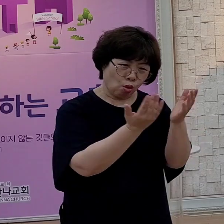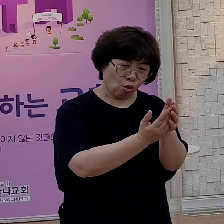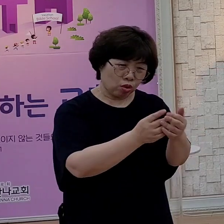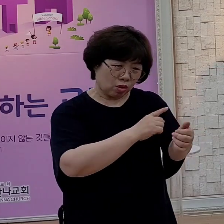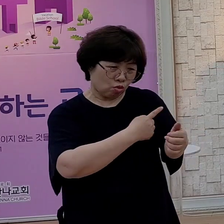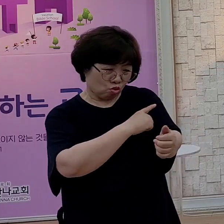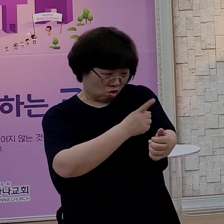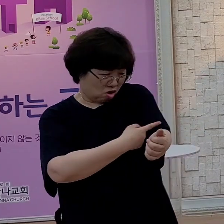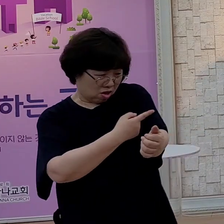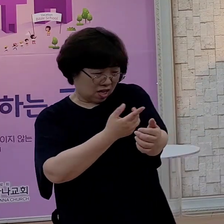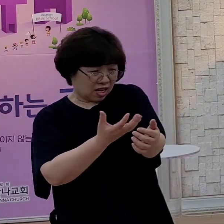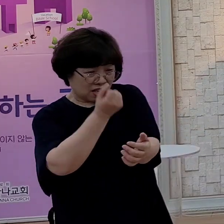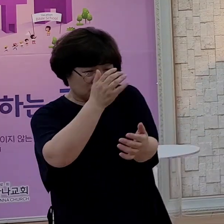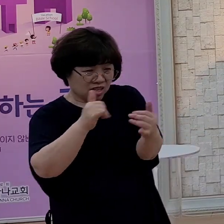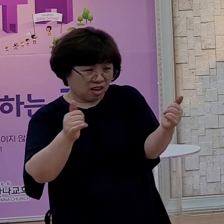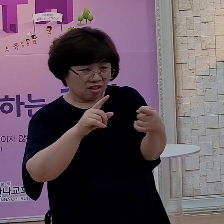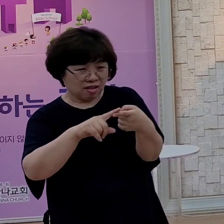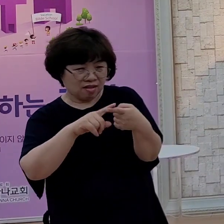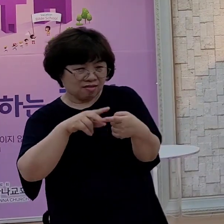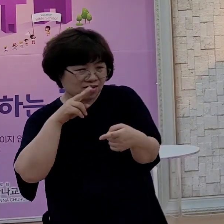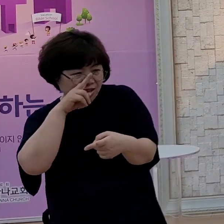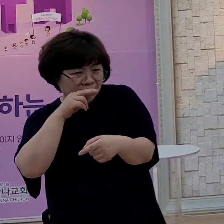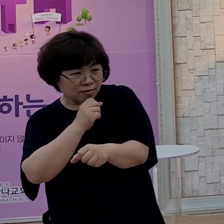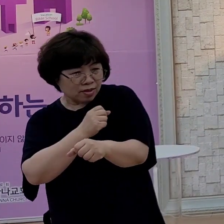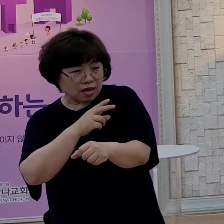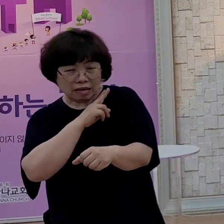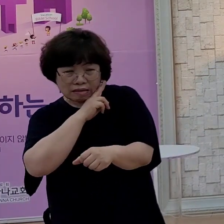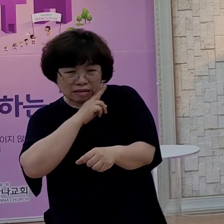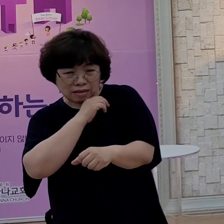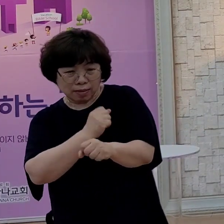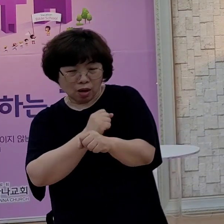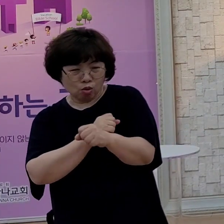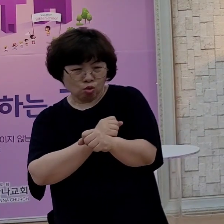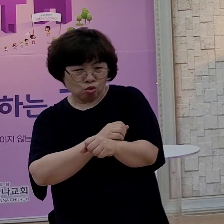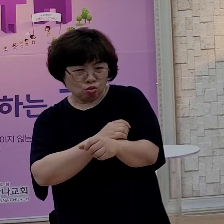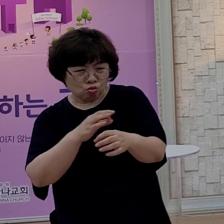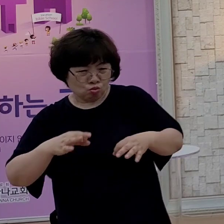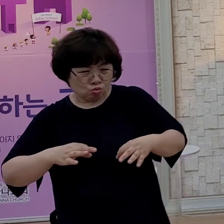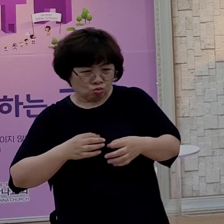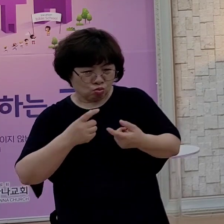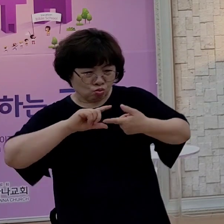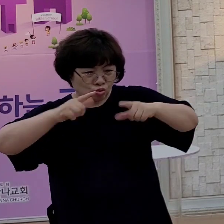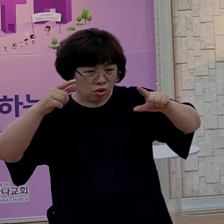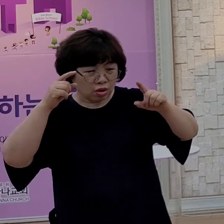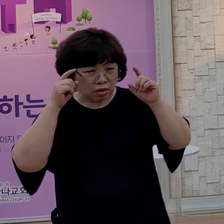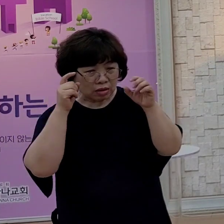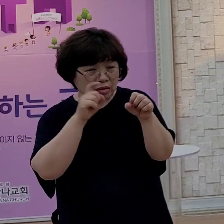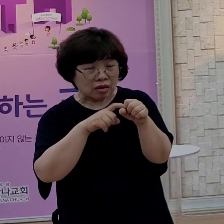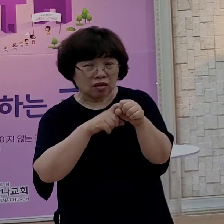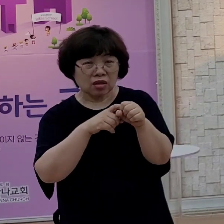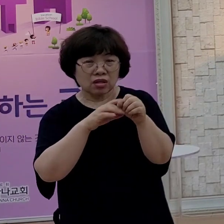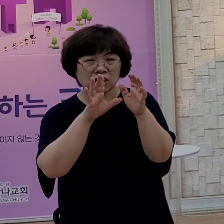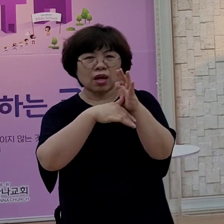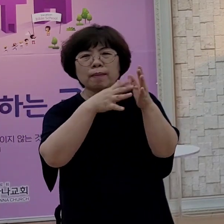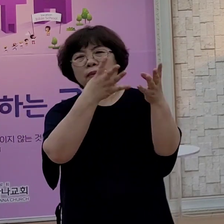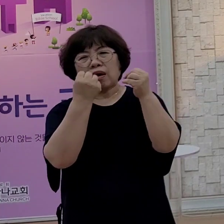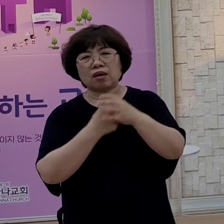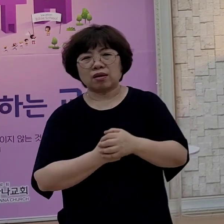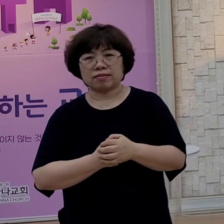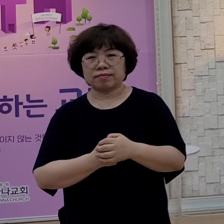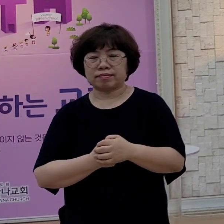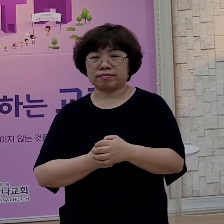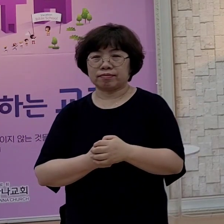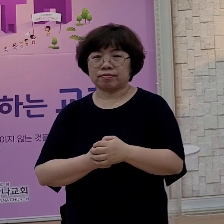권위에 대해서 의심하고 부정합니다. 이런 사람은 항상 그래요. 그러니까 어떤 한 권위가 아니라 모든 권위에 대해서